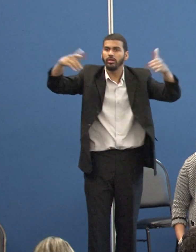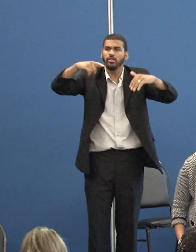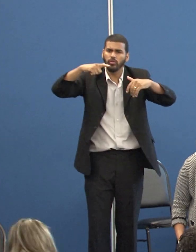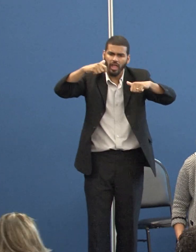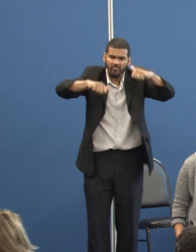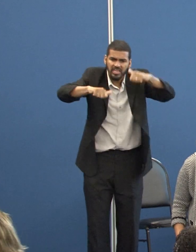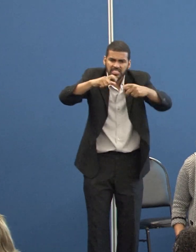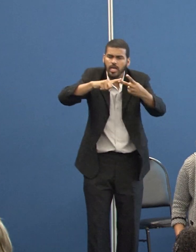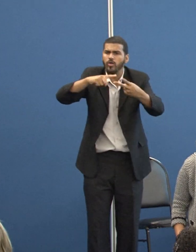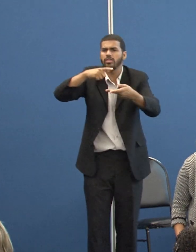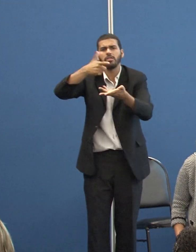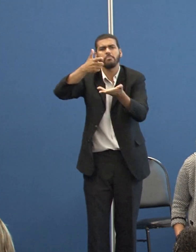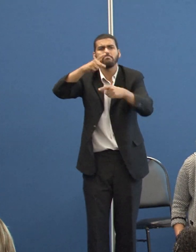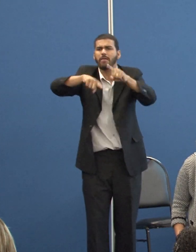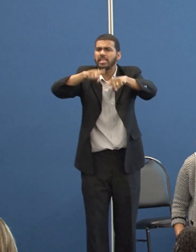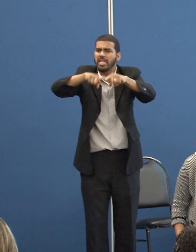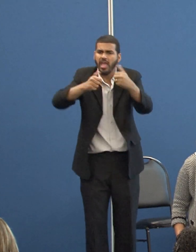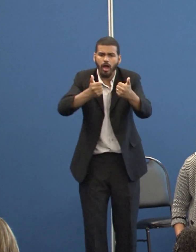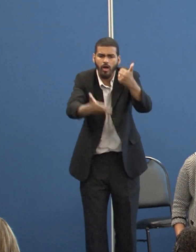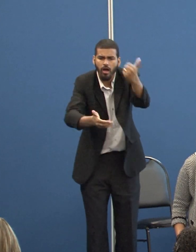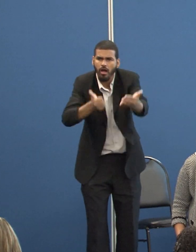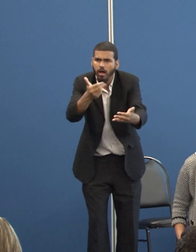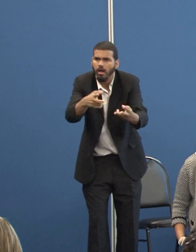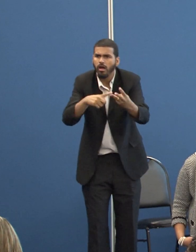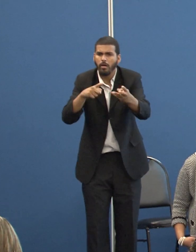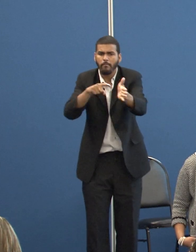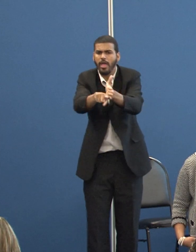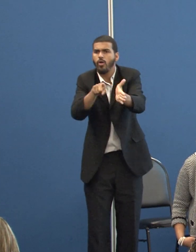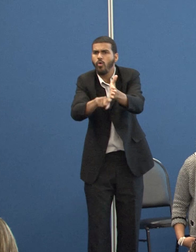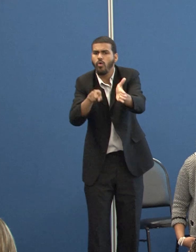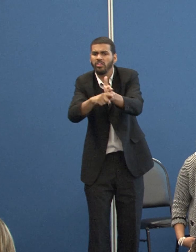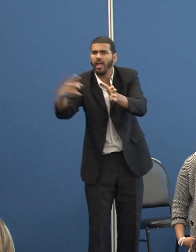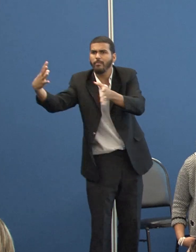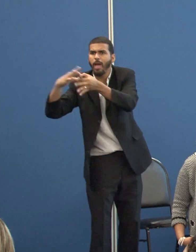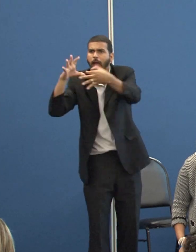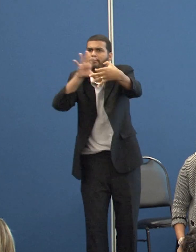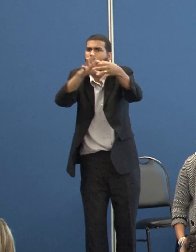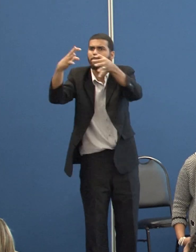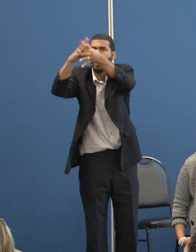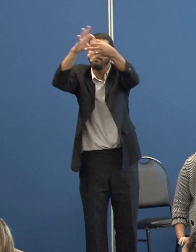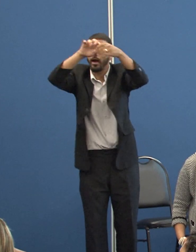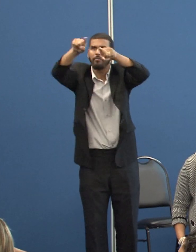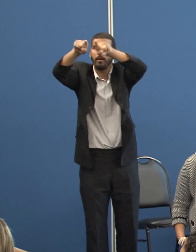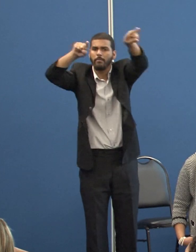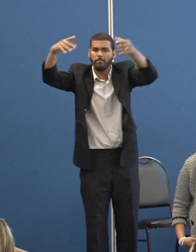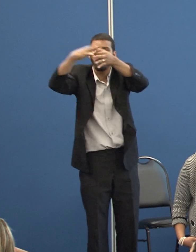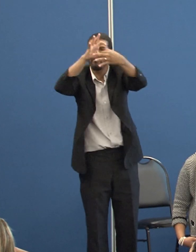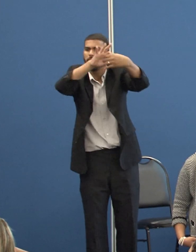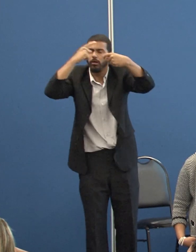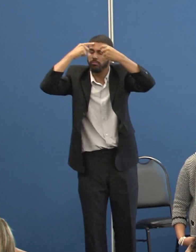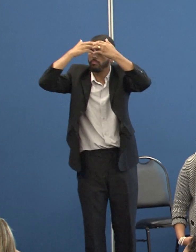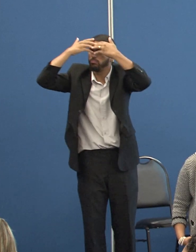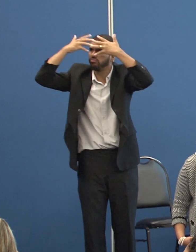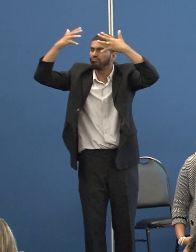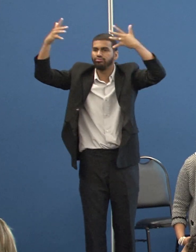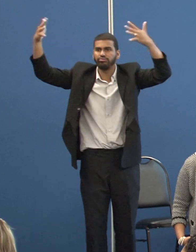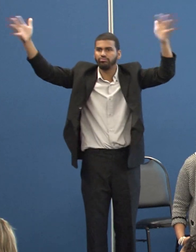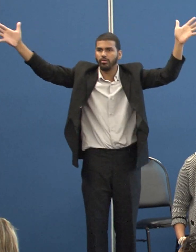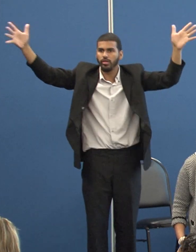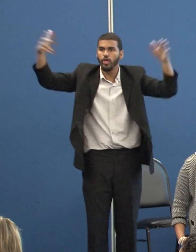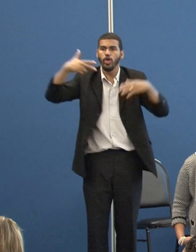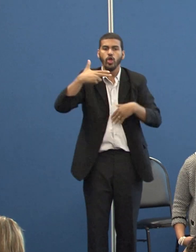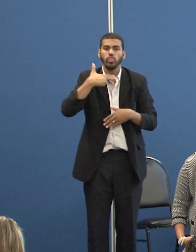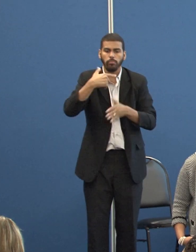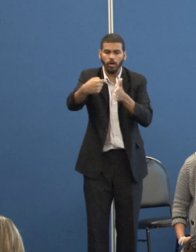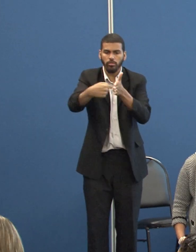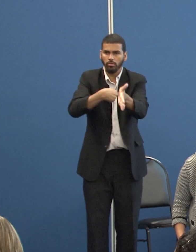dia, é a partir do material que é oferecido, é a partir das perguntas que não podem ficar sem resposta. Todas as perguntas dos nossos educandos